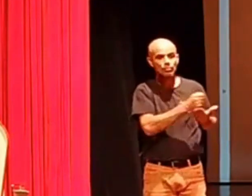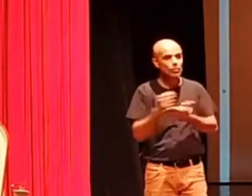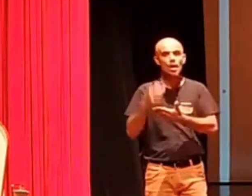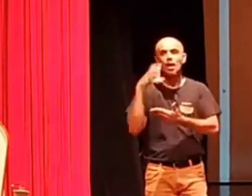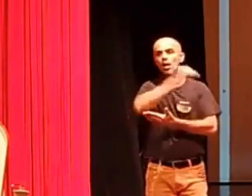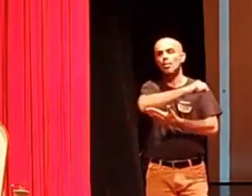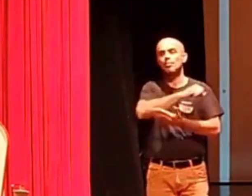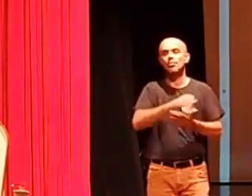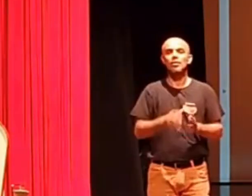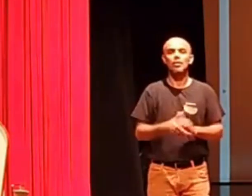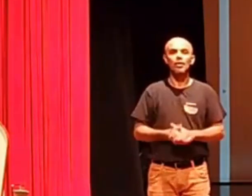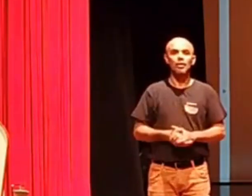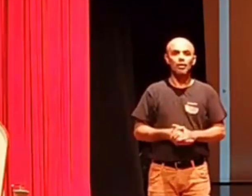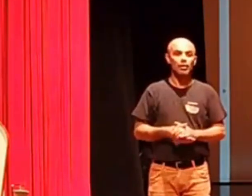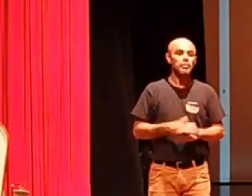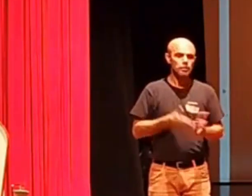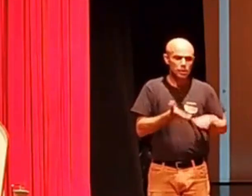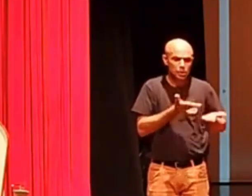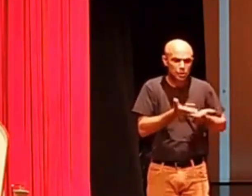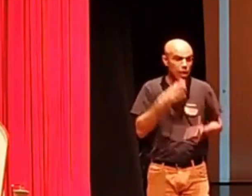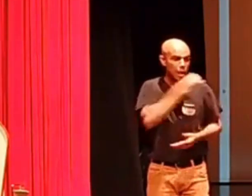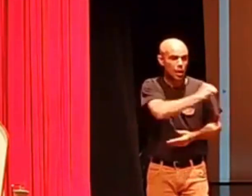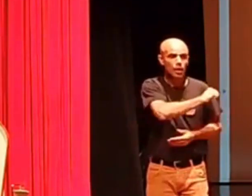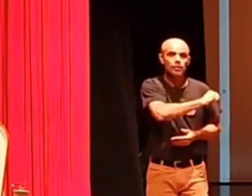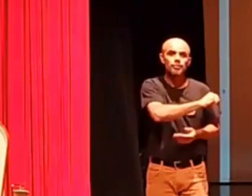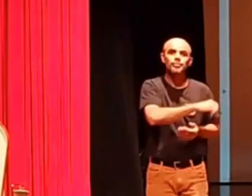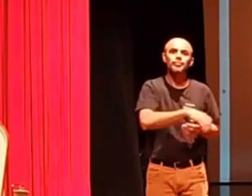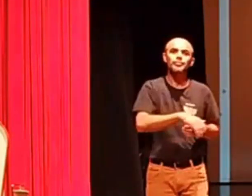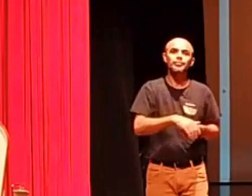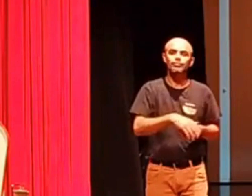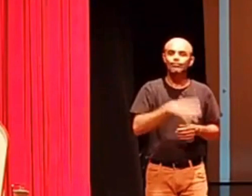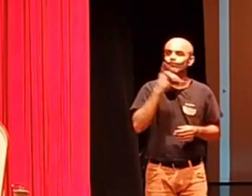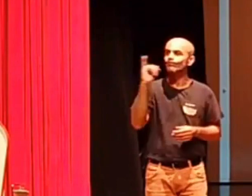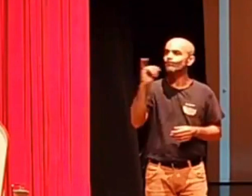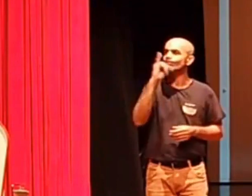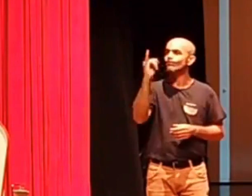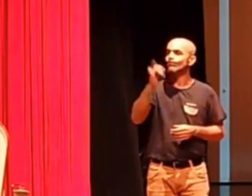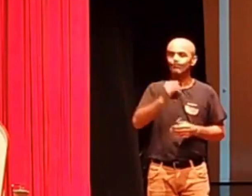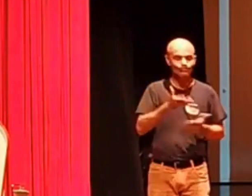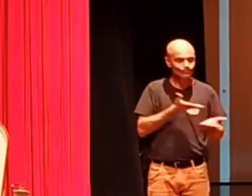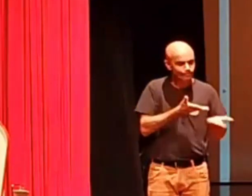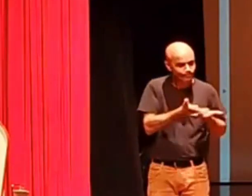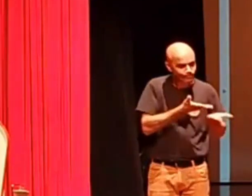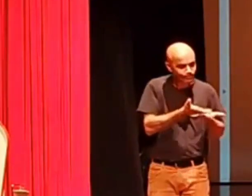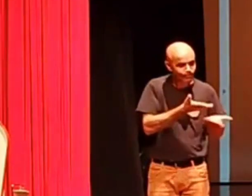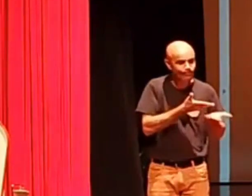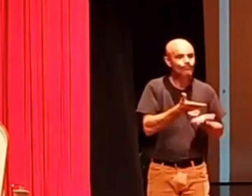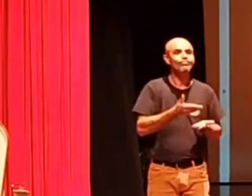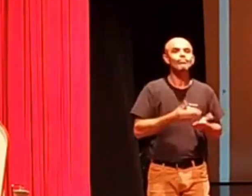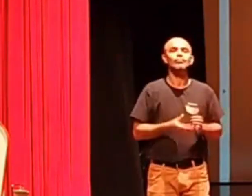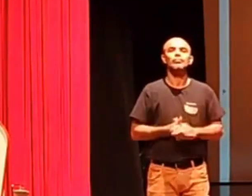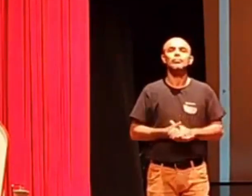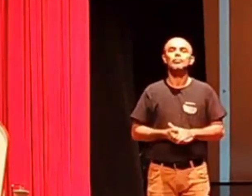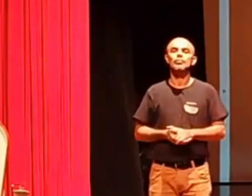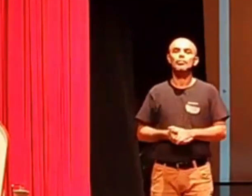observar. A gente tem que tratar. É fundamental tratar.